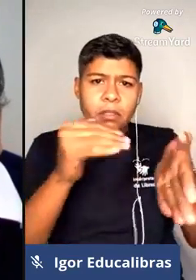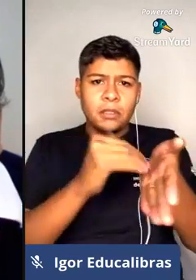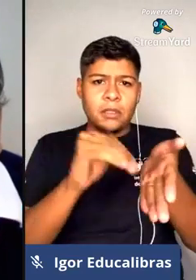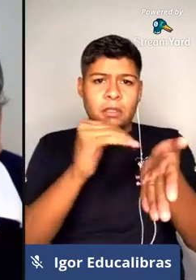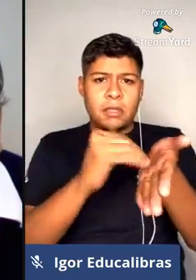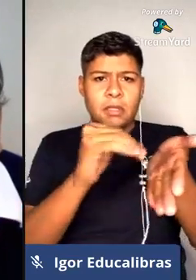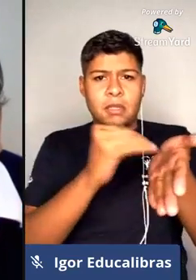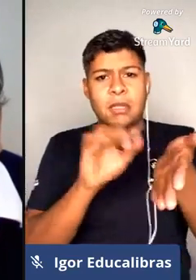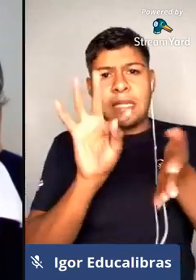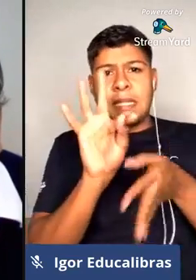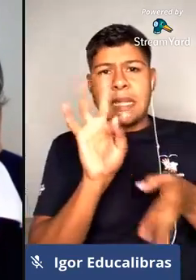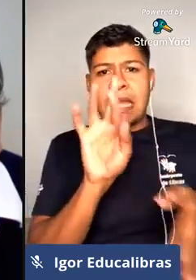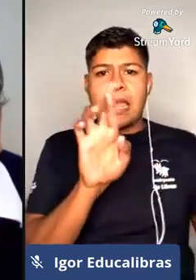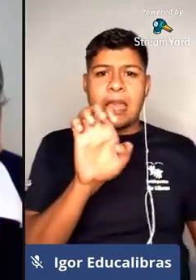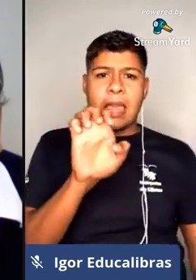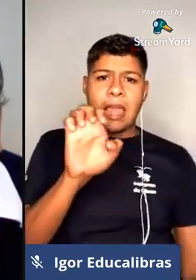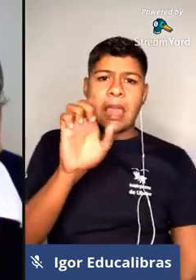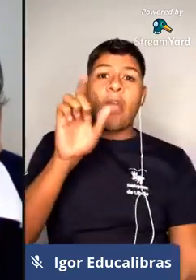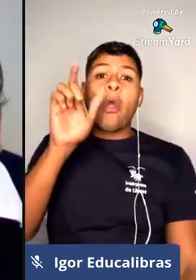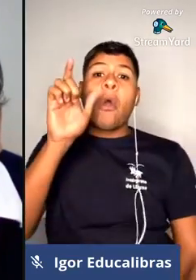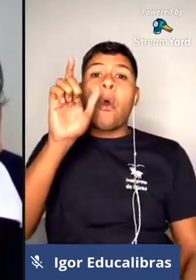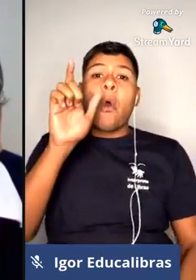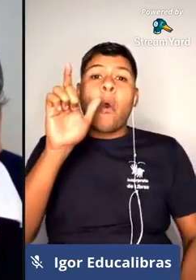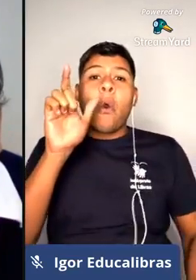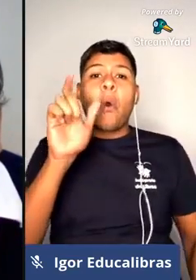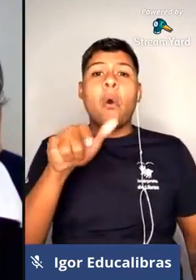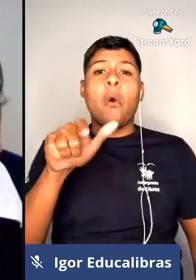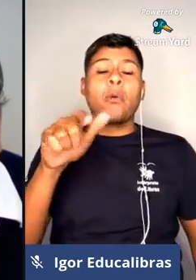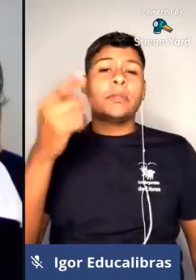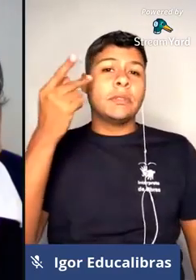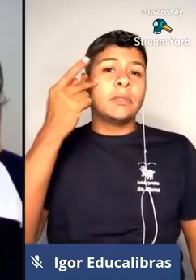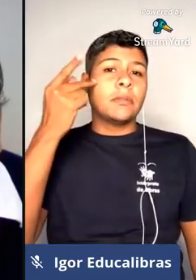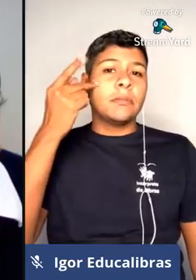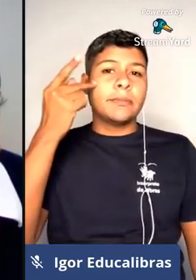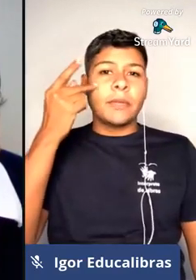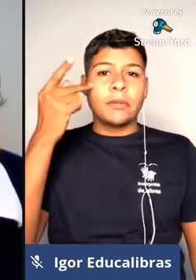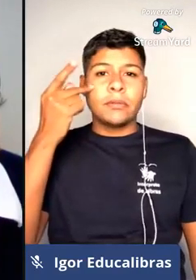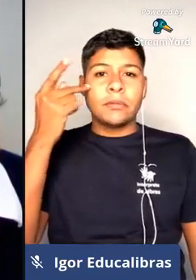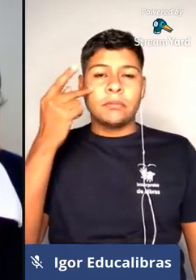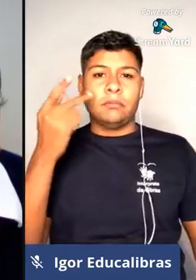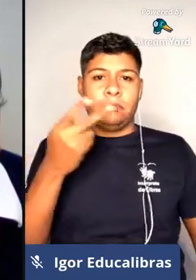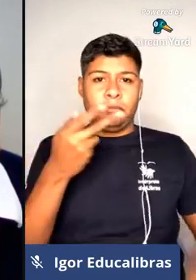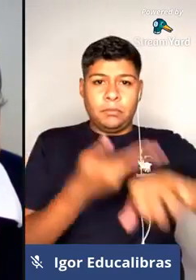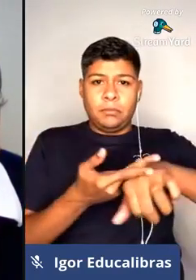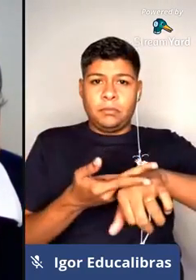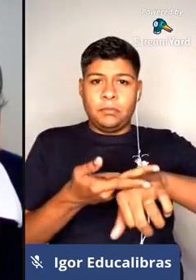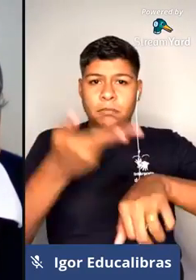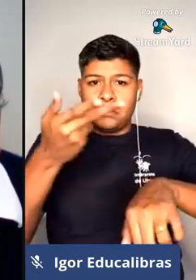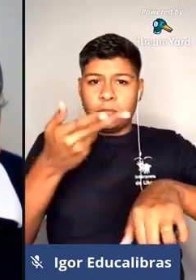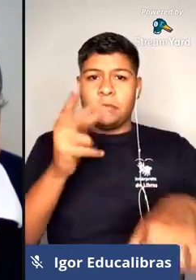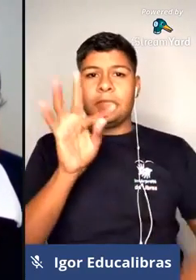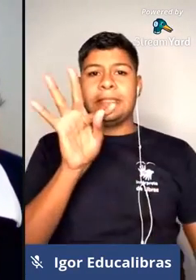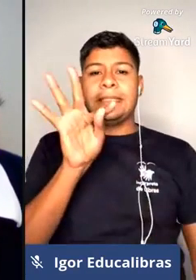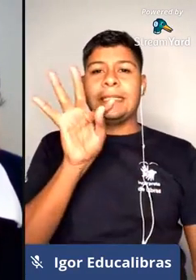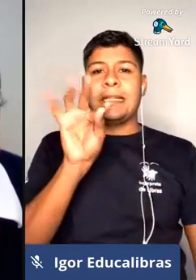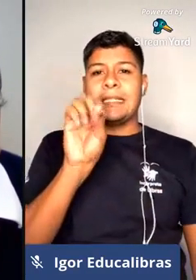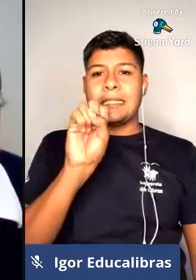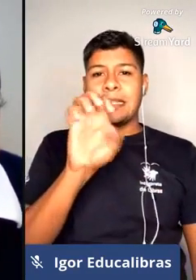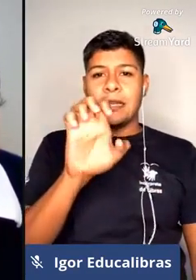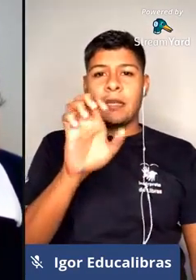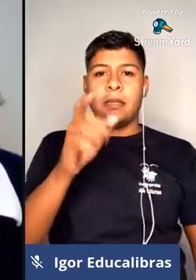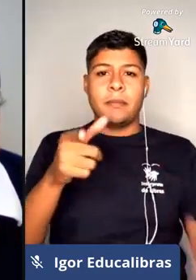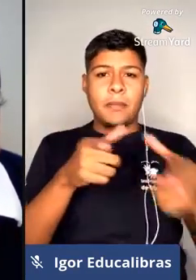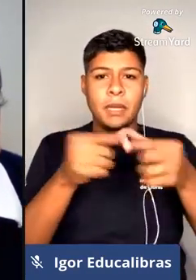o TRE do Rio Grande do São Paulo foi premiado no TSE em Brasília, nós estivemos